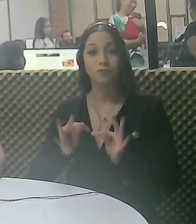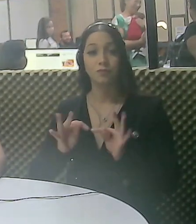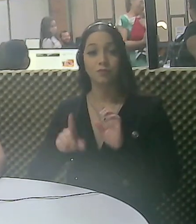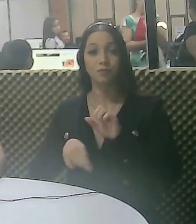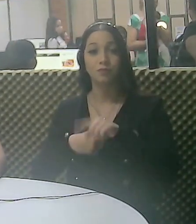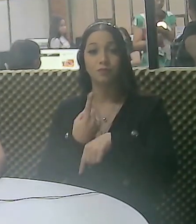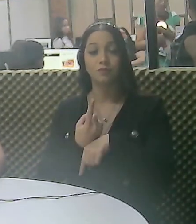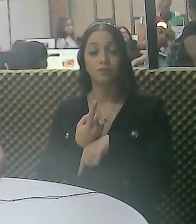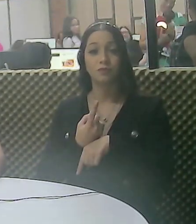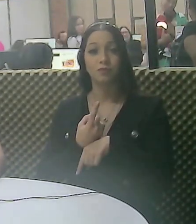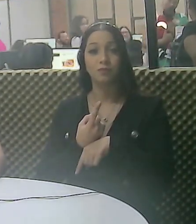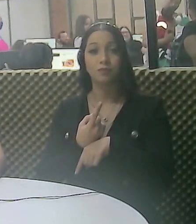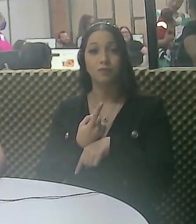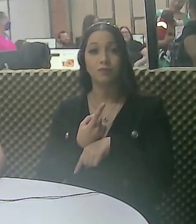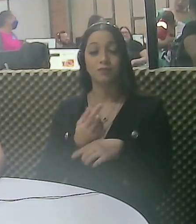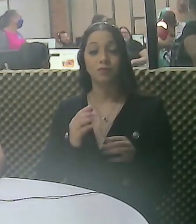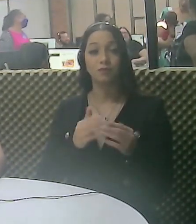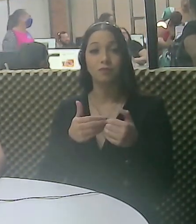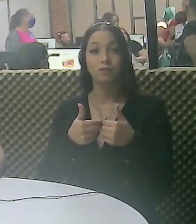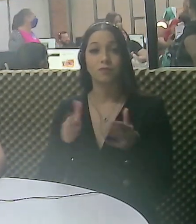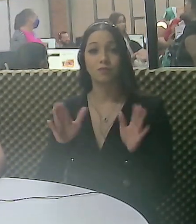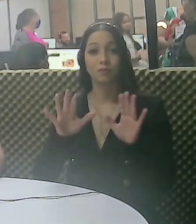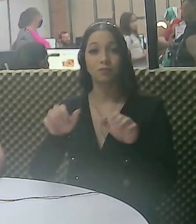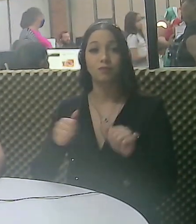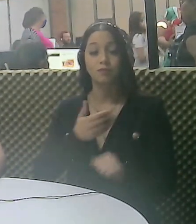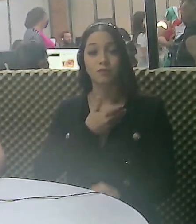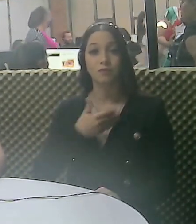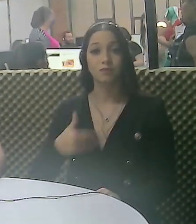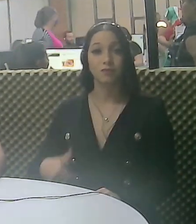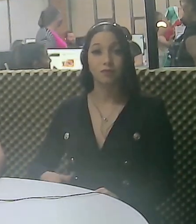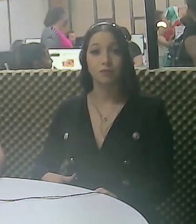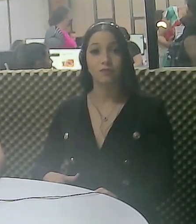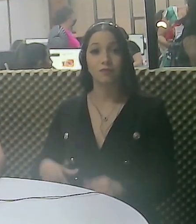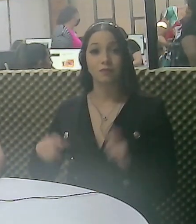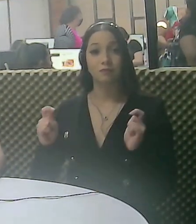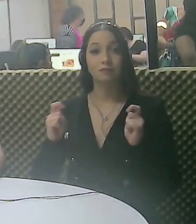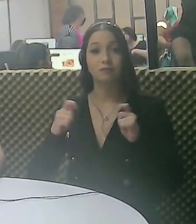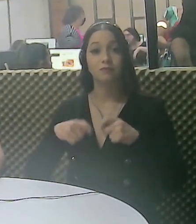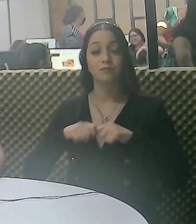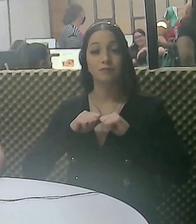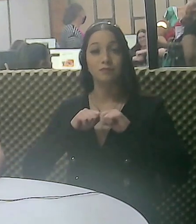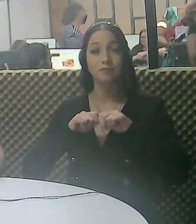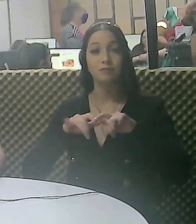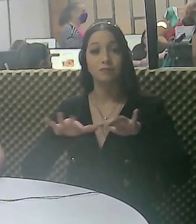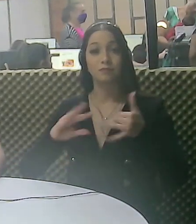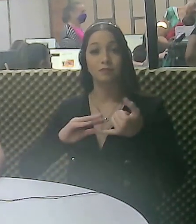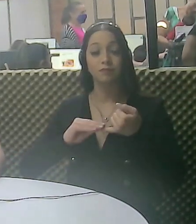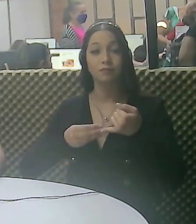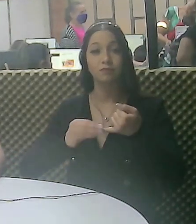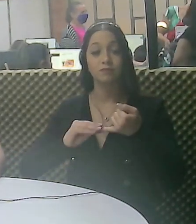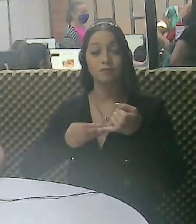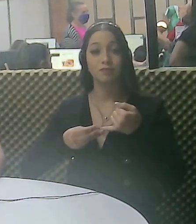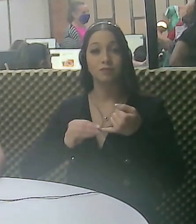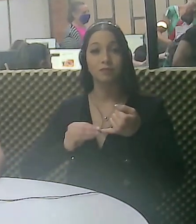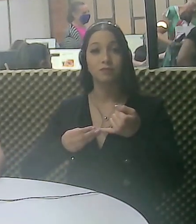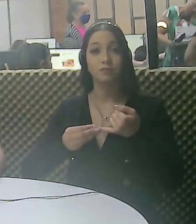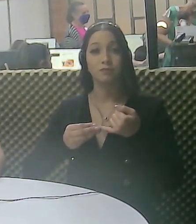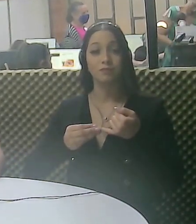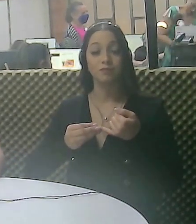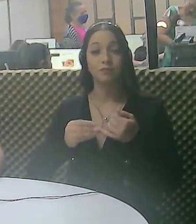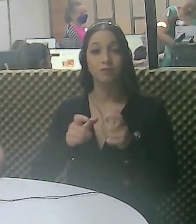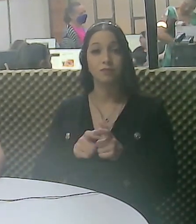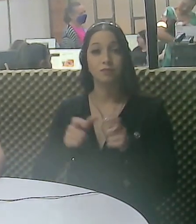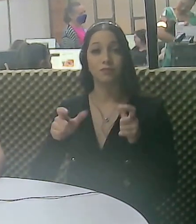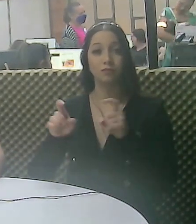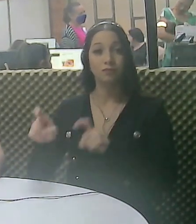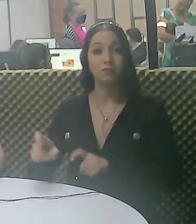e Inovação está com prazo aberto para o chamamento público que vai possibilitar a distribuição de sementes de feijão a pequenos e